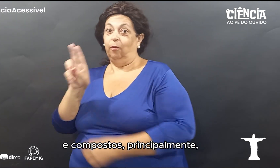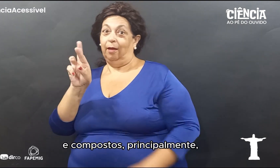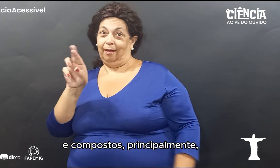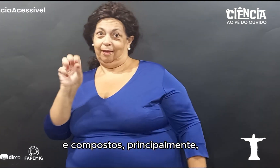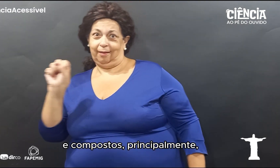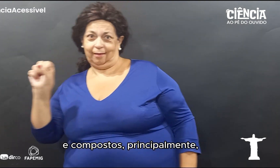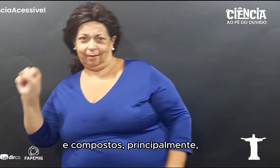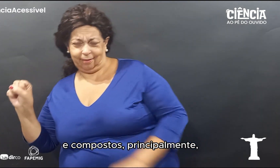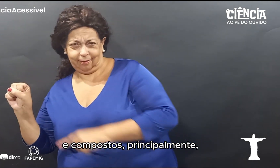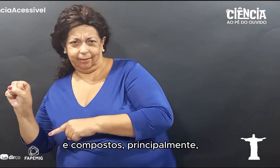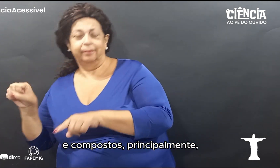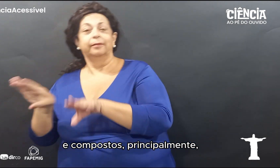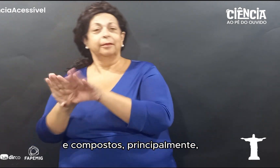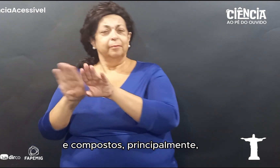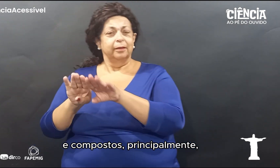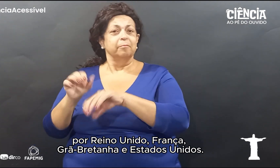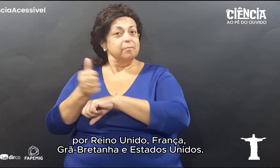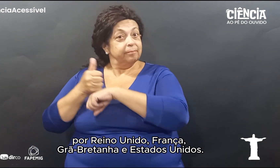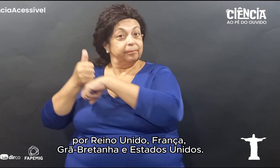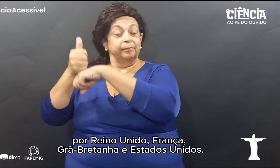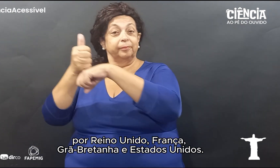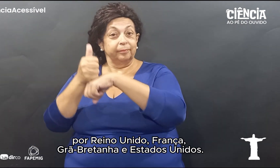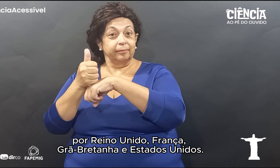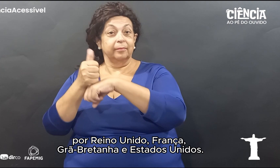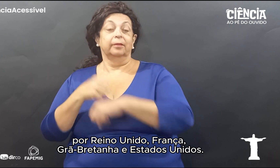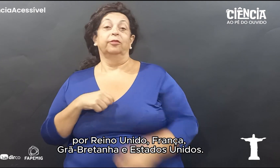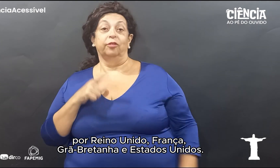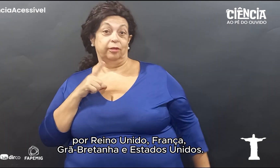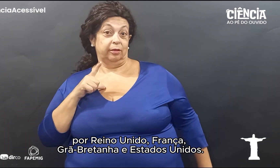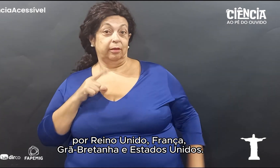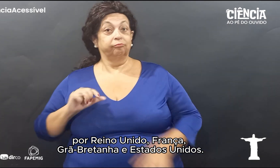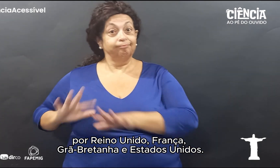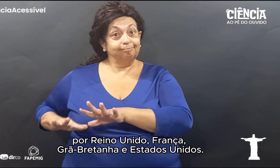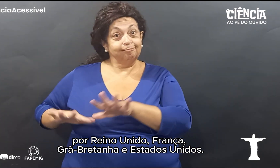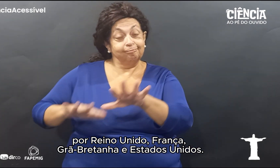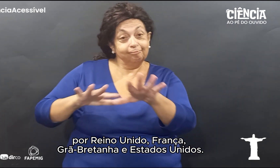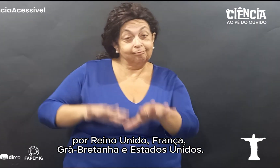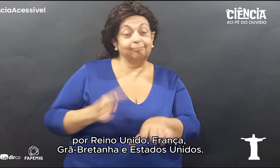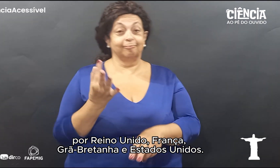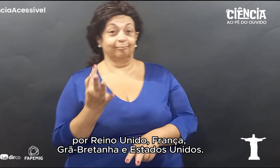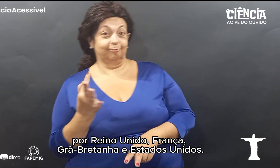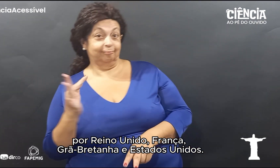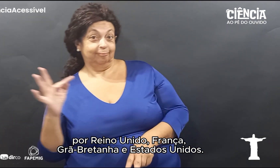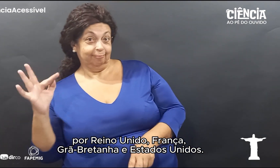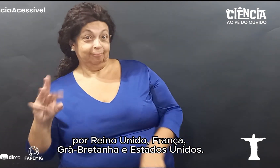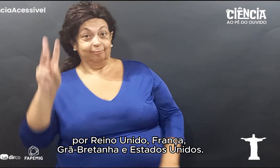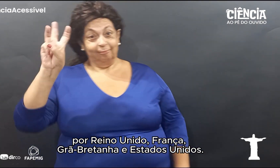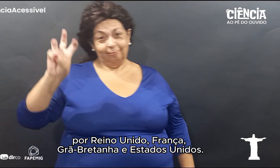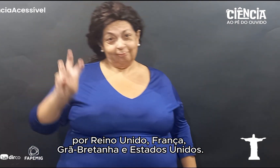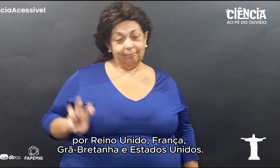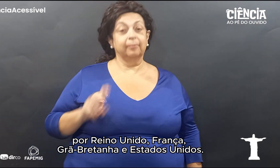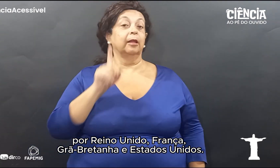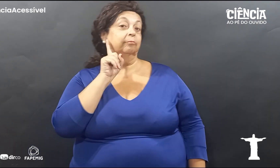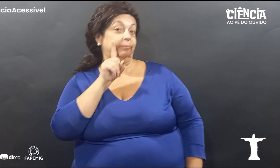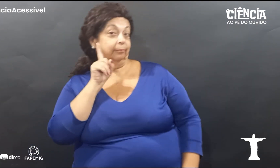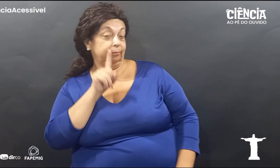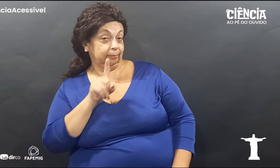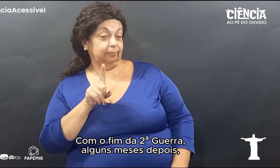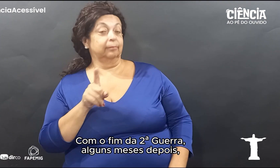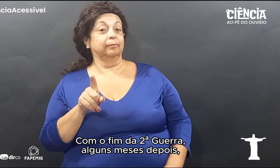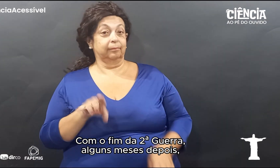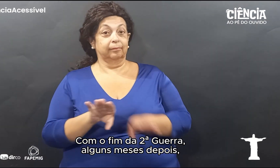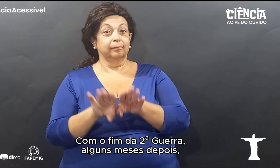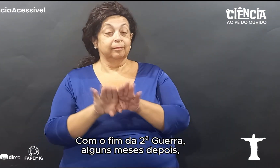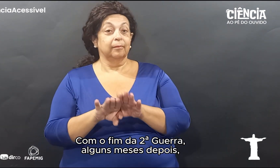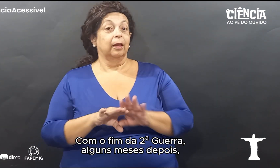Soviética e compostos principalmente por Reino Unido, França, Grã-Bretanha e Estados Unidos.